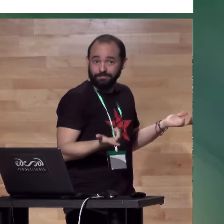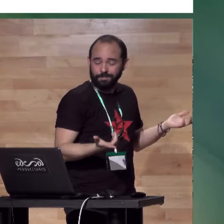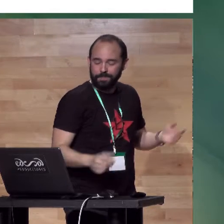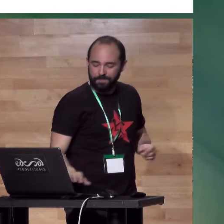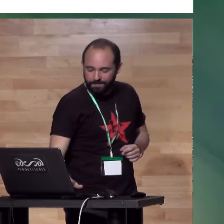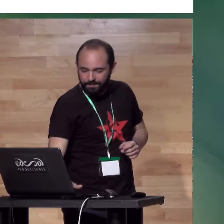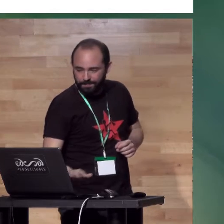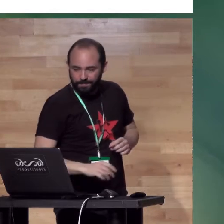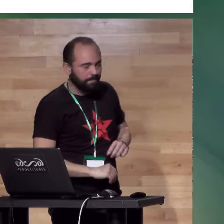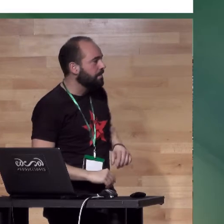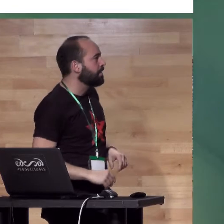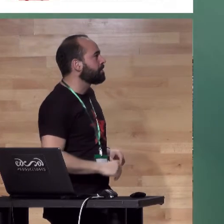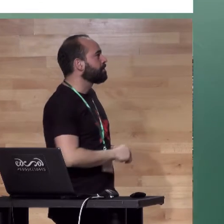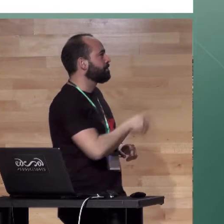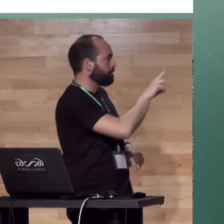Un punto de cambio.